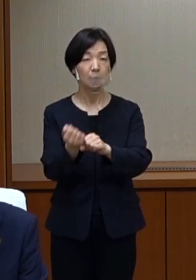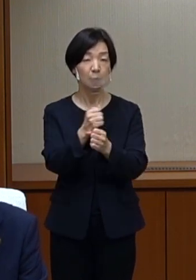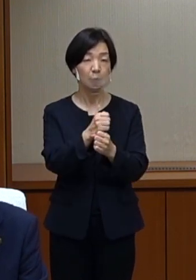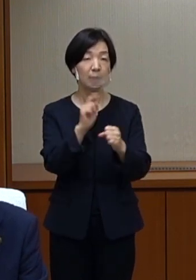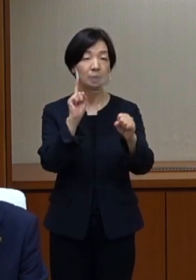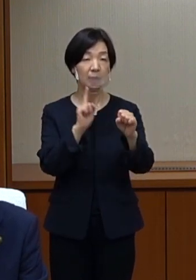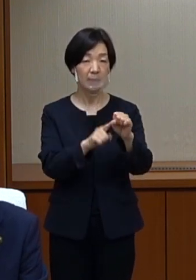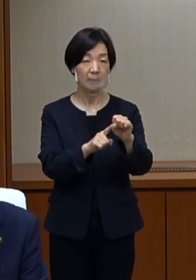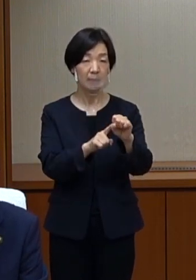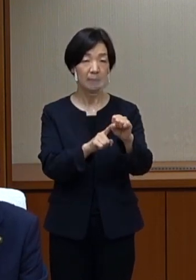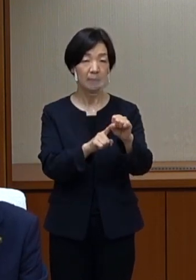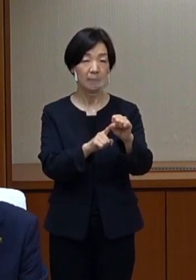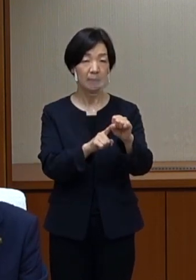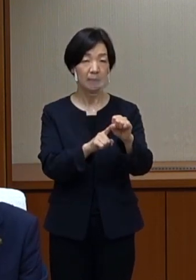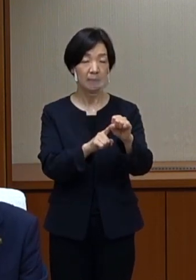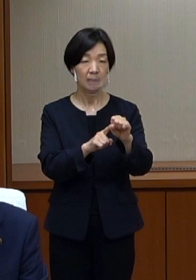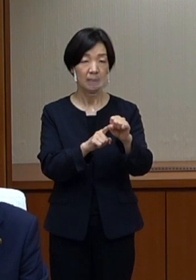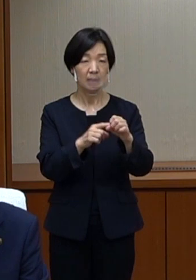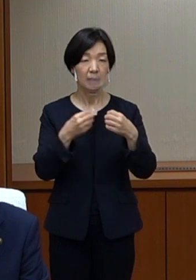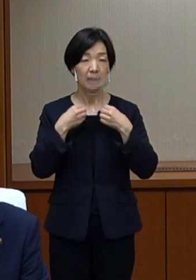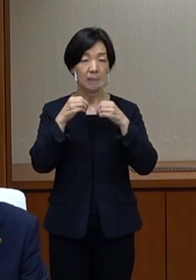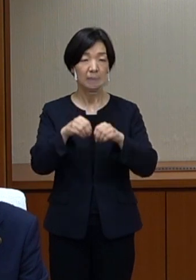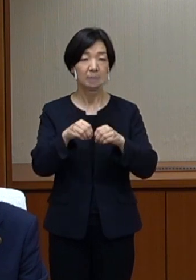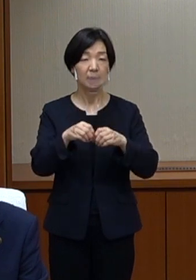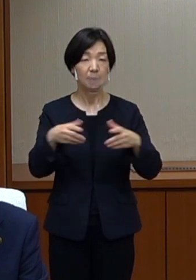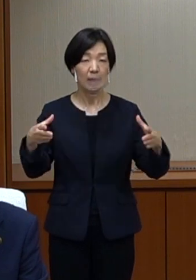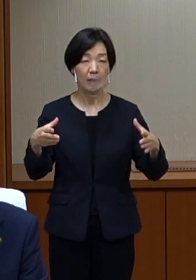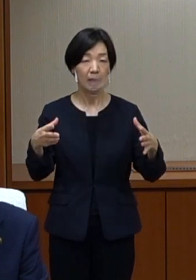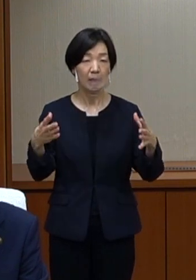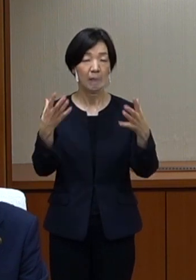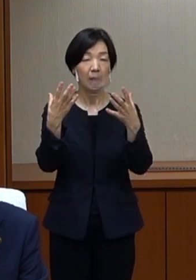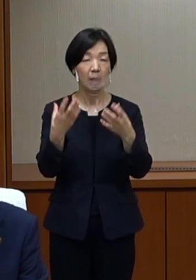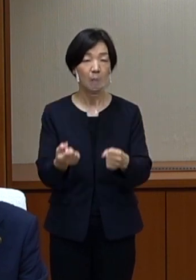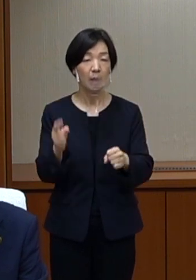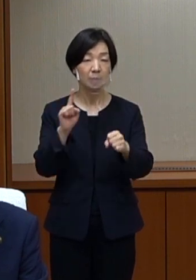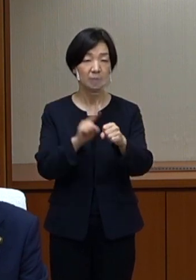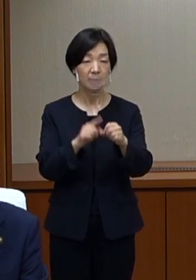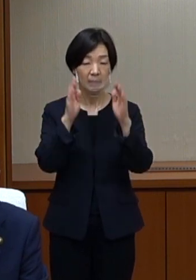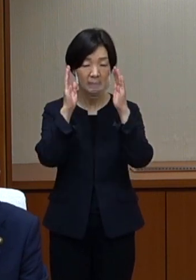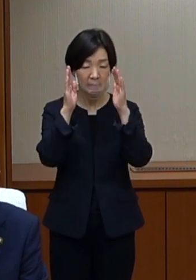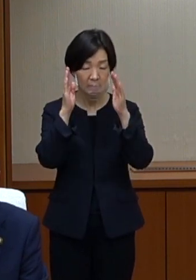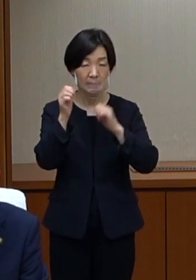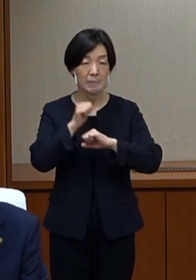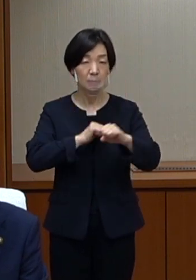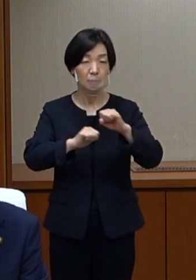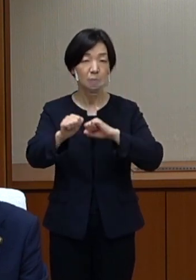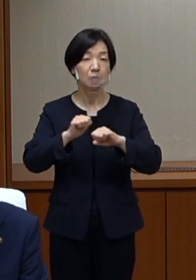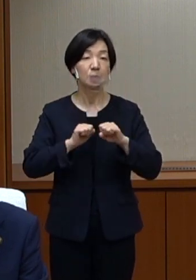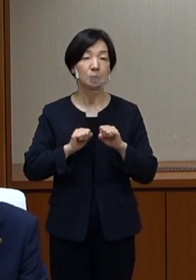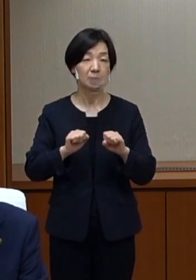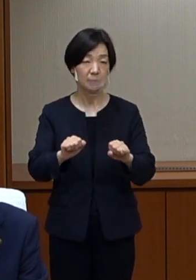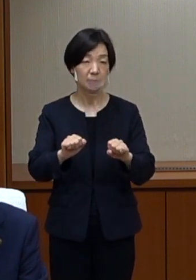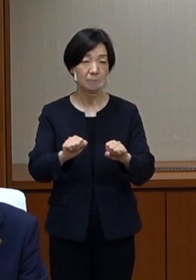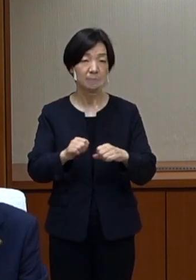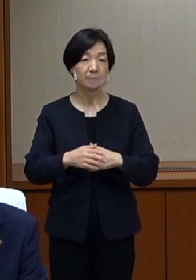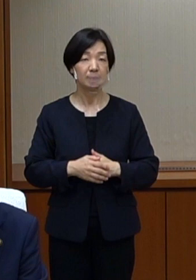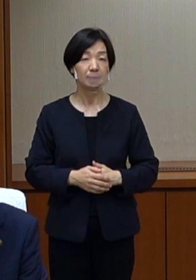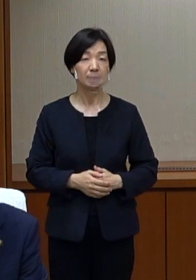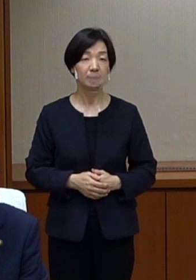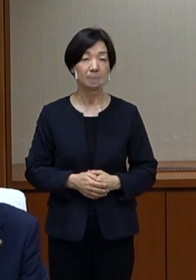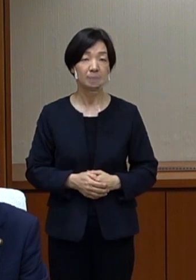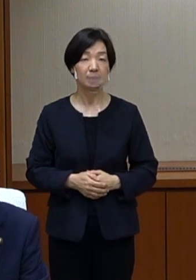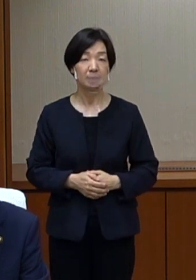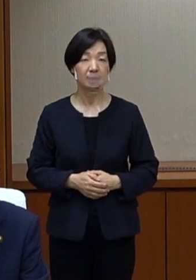よう、収束に向け引き続き全力で取り組んでまいりたいと考えております